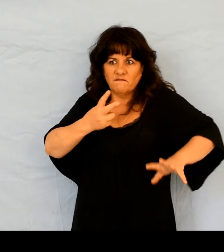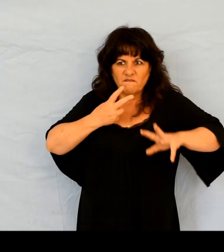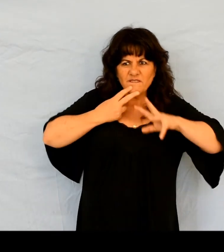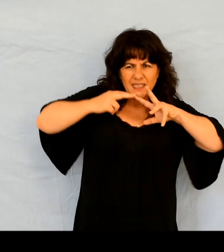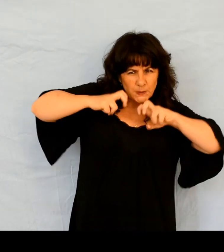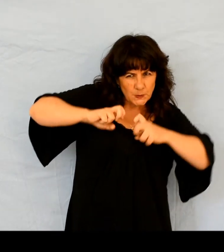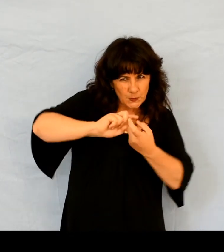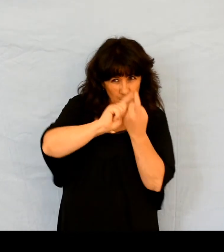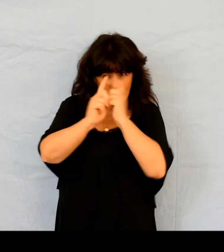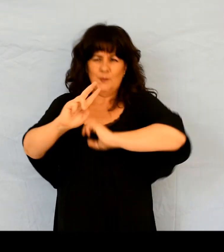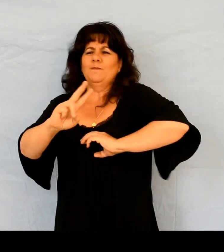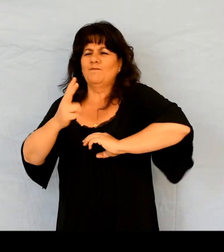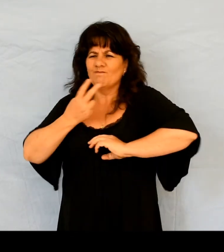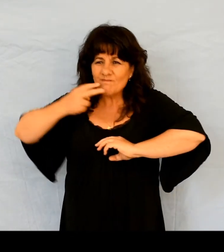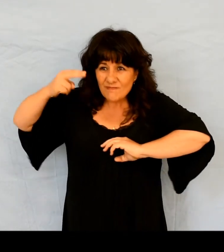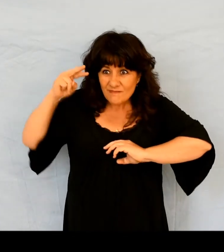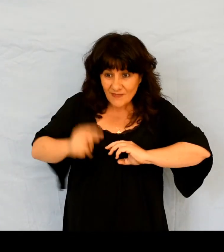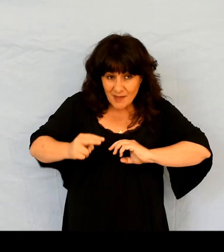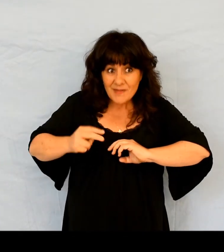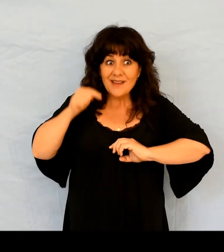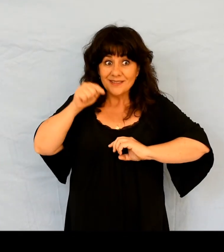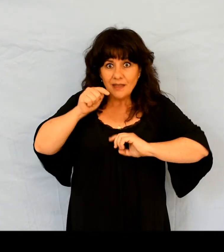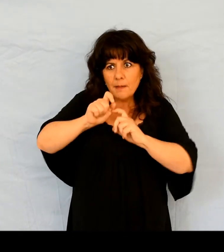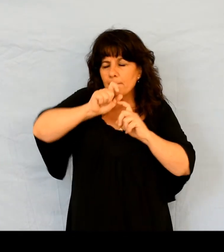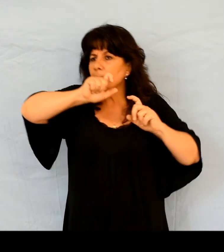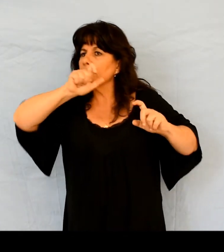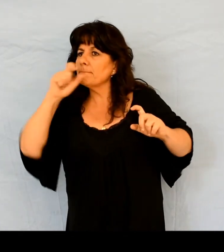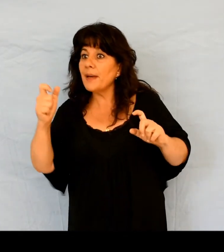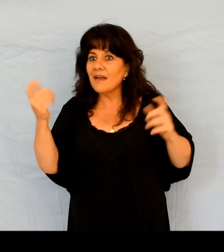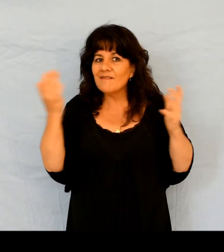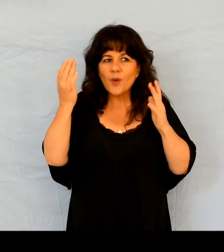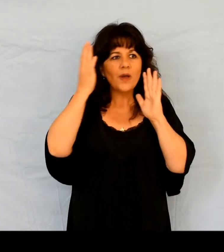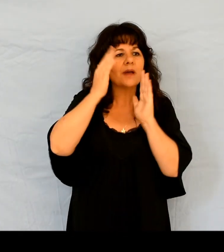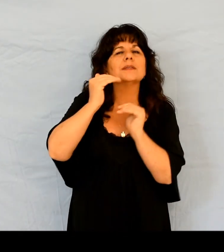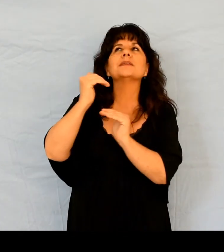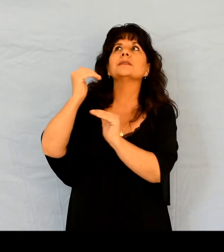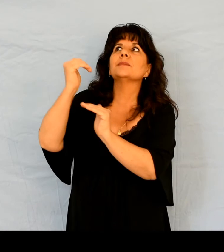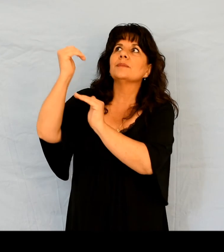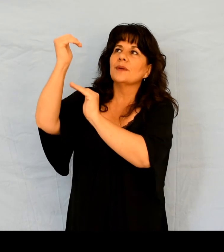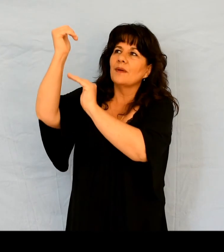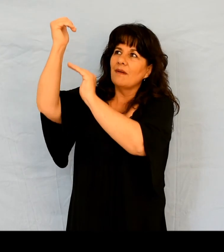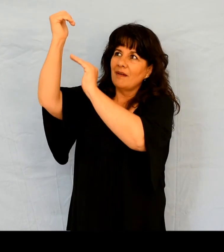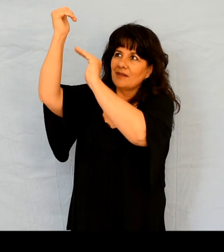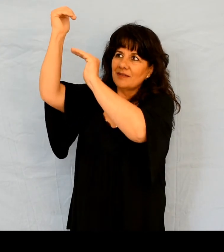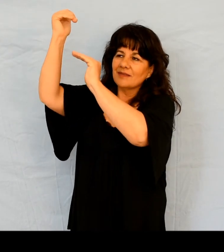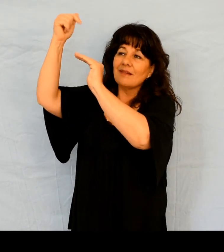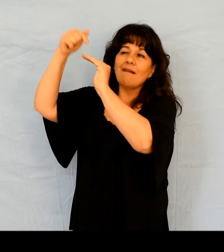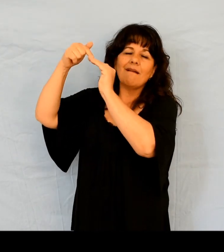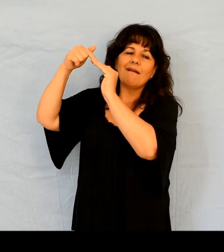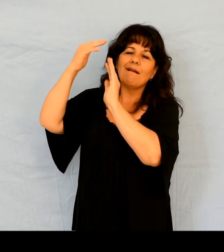La vertu éprouvée produit l'espérance. Et l'espérance ne déçoit